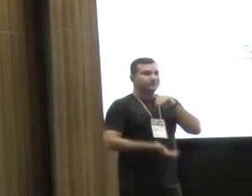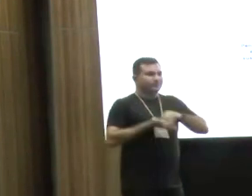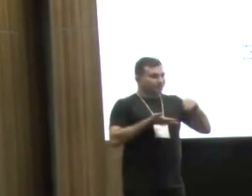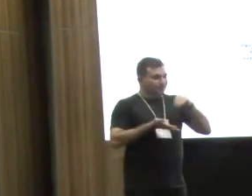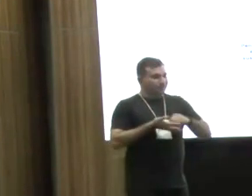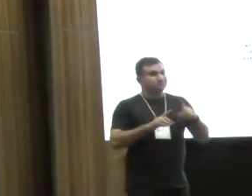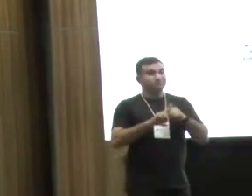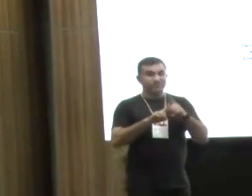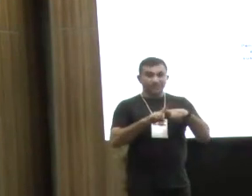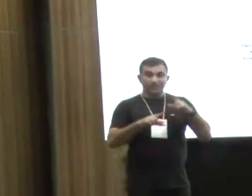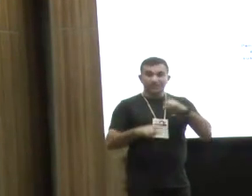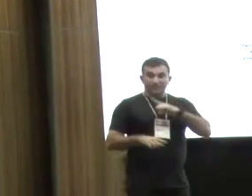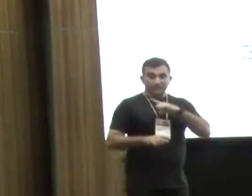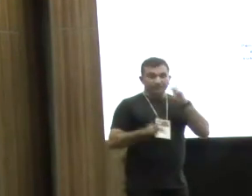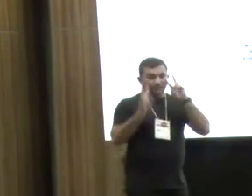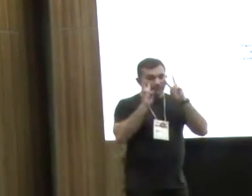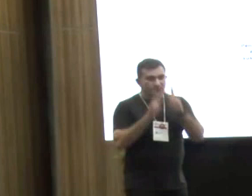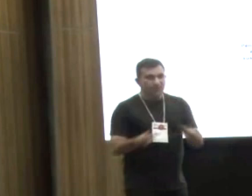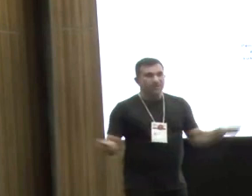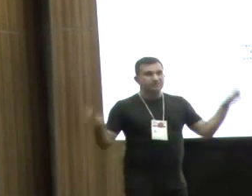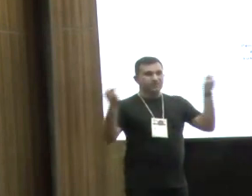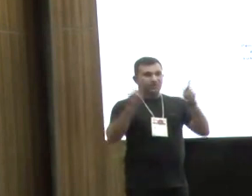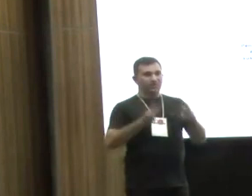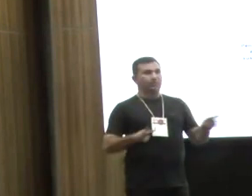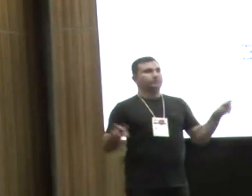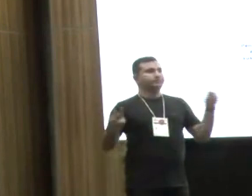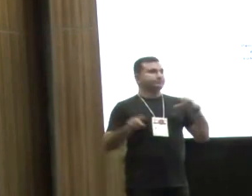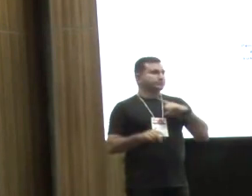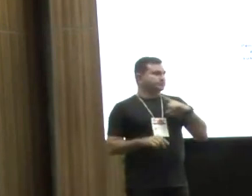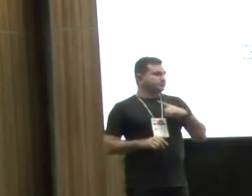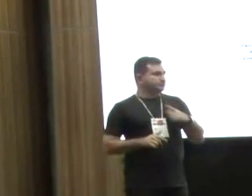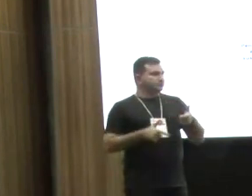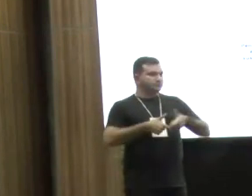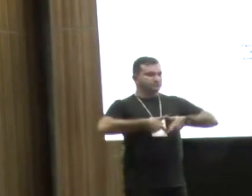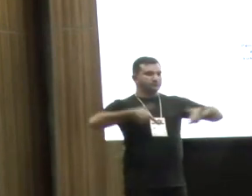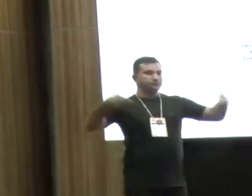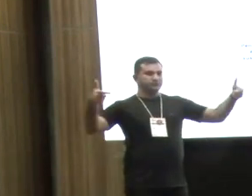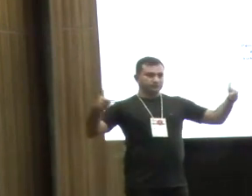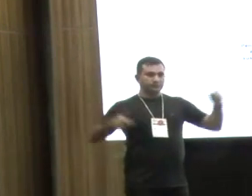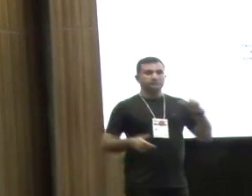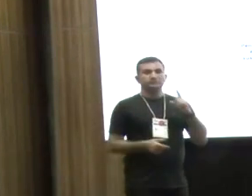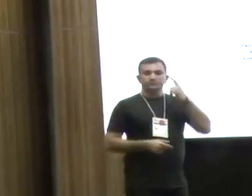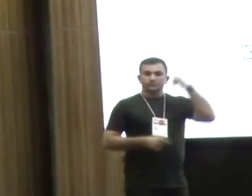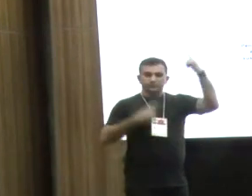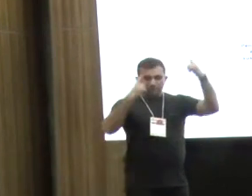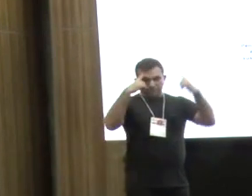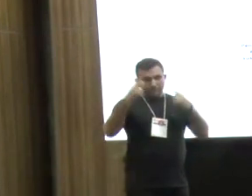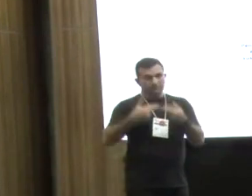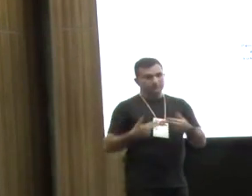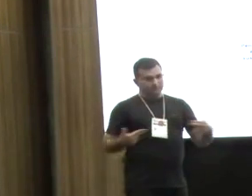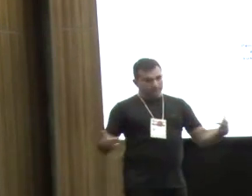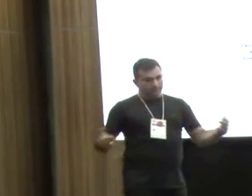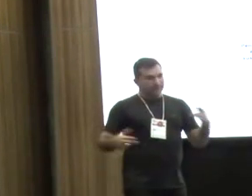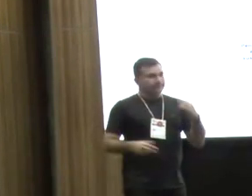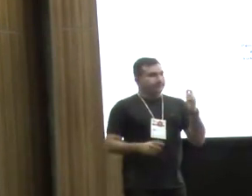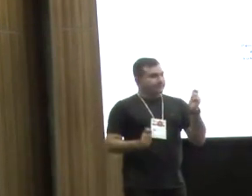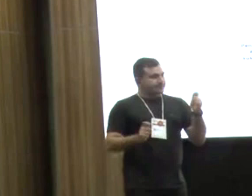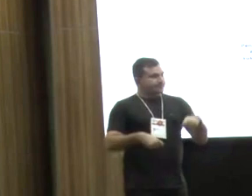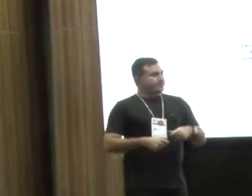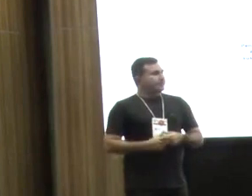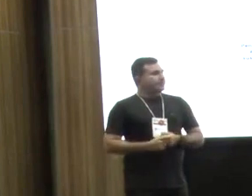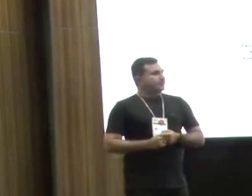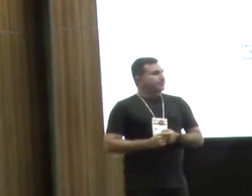tenham visão. E tendo visão, eles maximizem essas ideias, mas sem